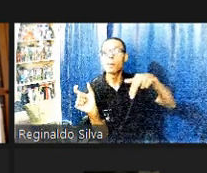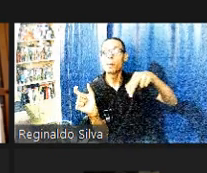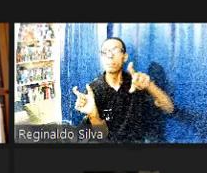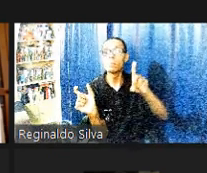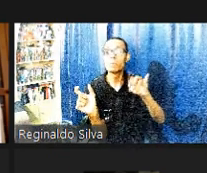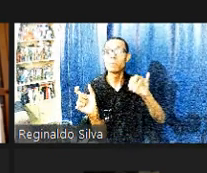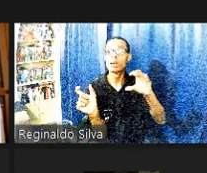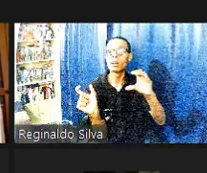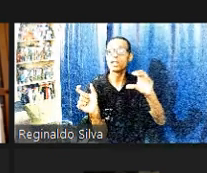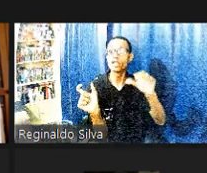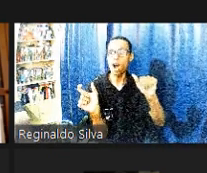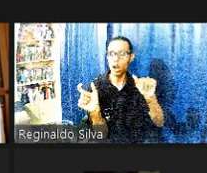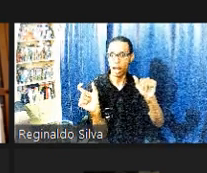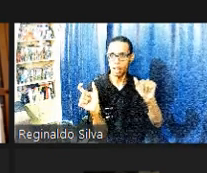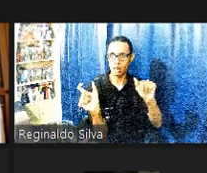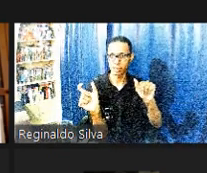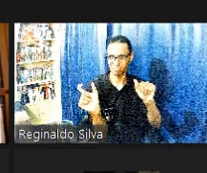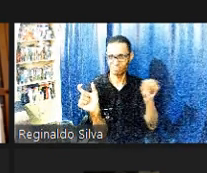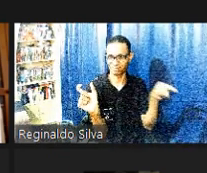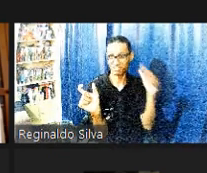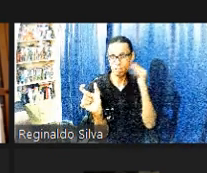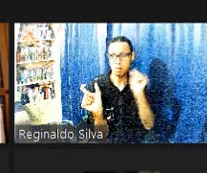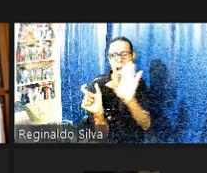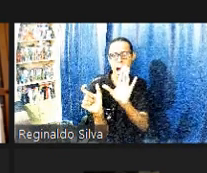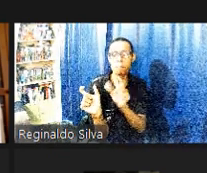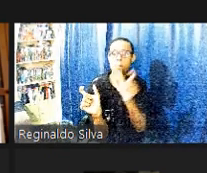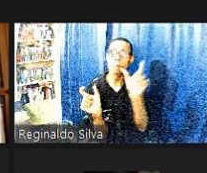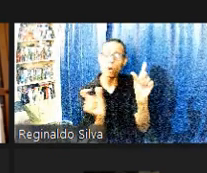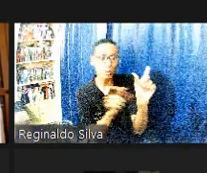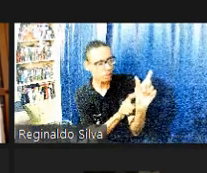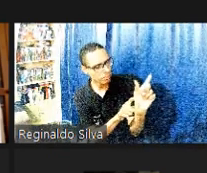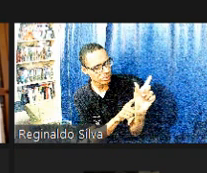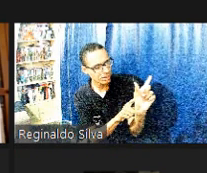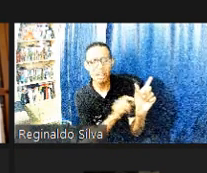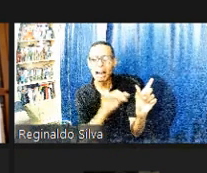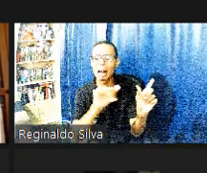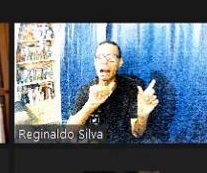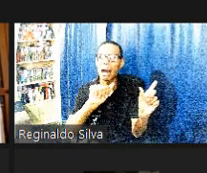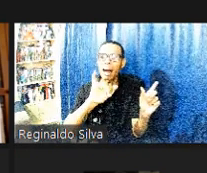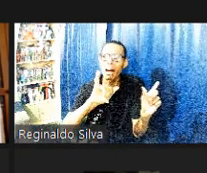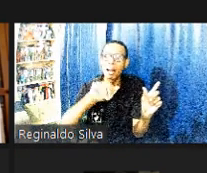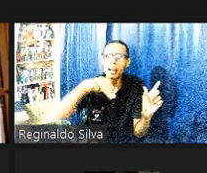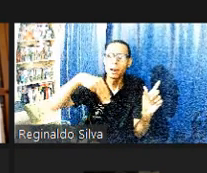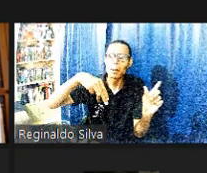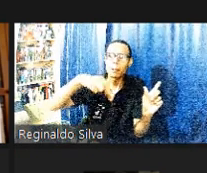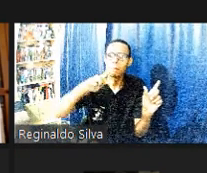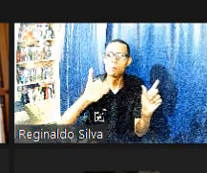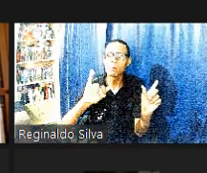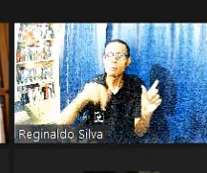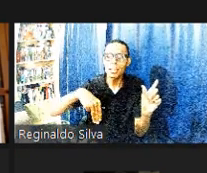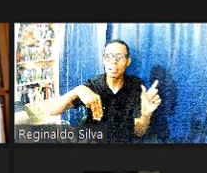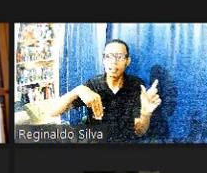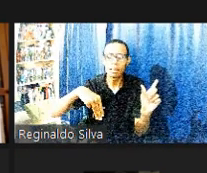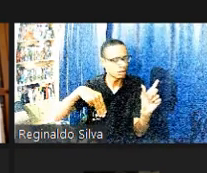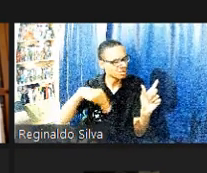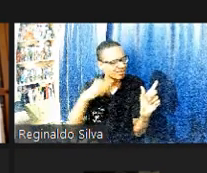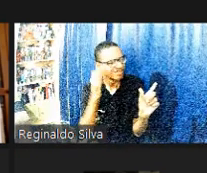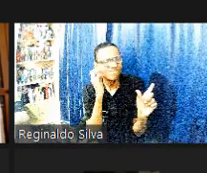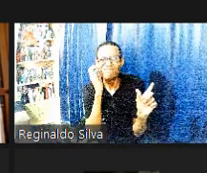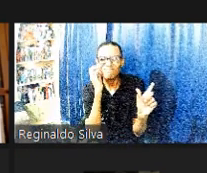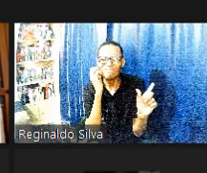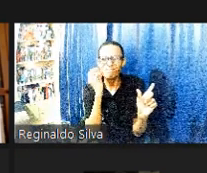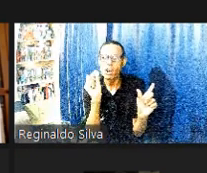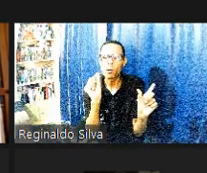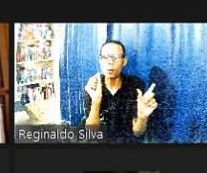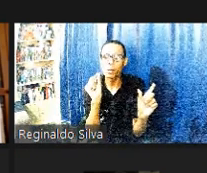relação, né, às pandemias, né, da gente estar tendo aí várias palavras, contextos